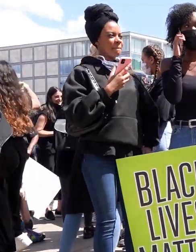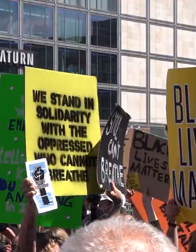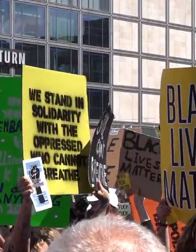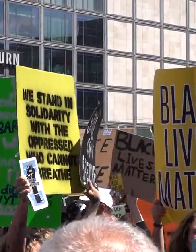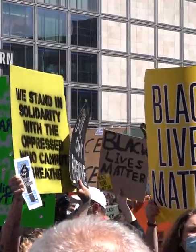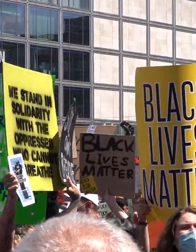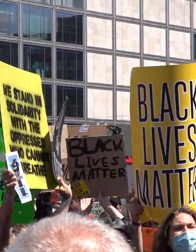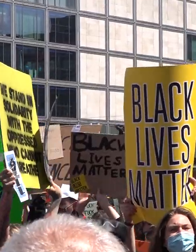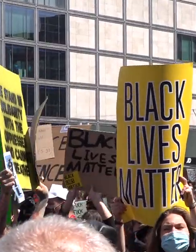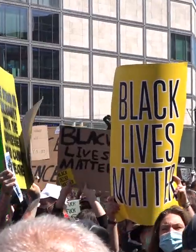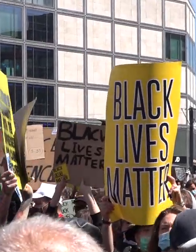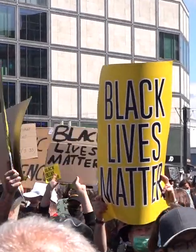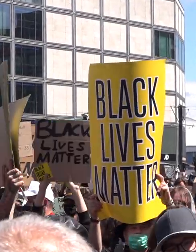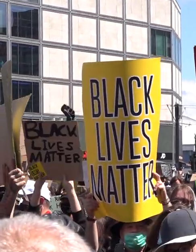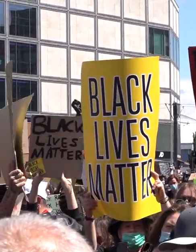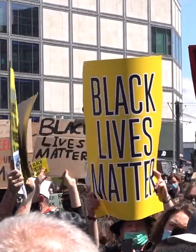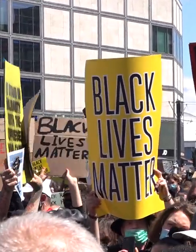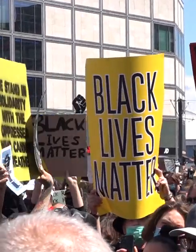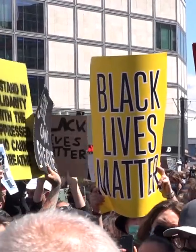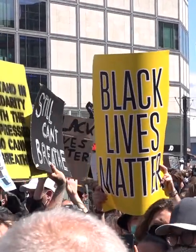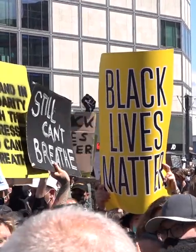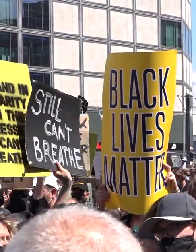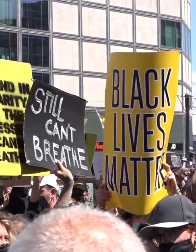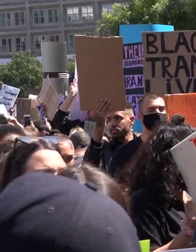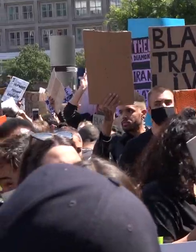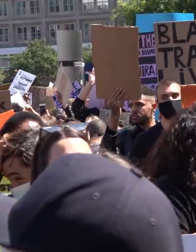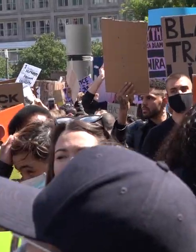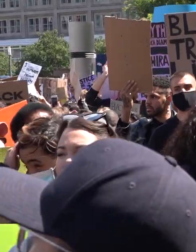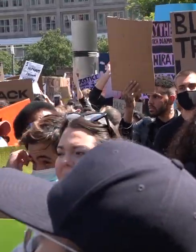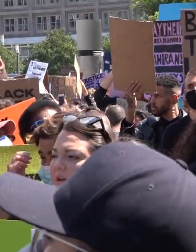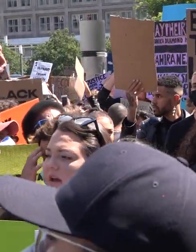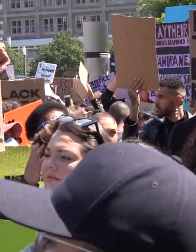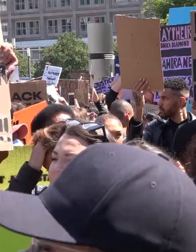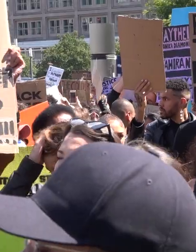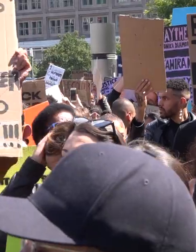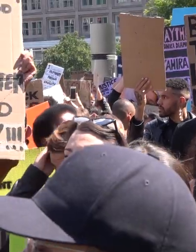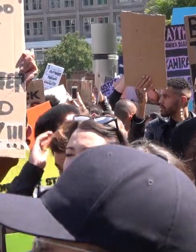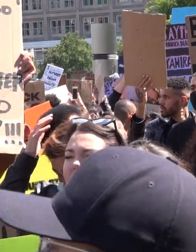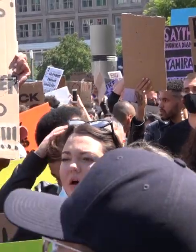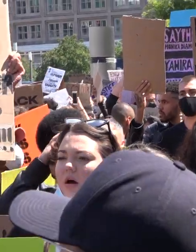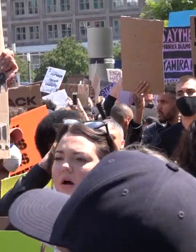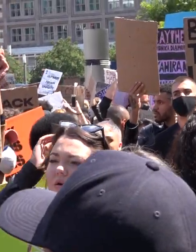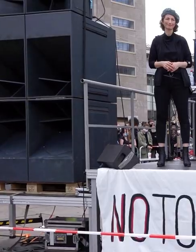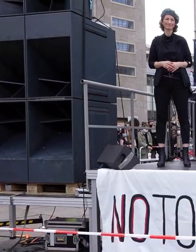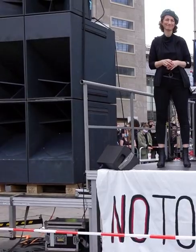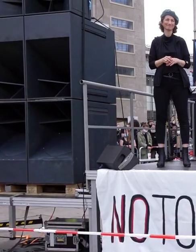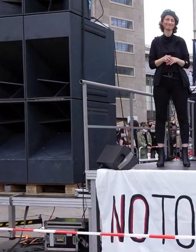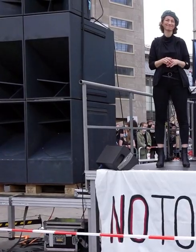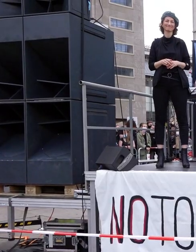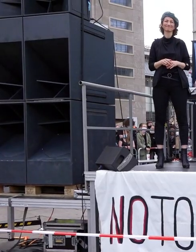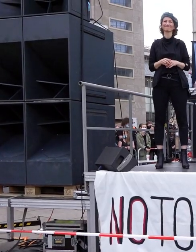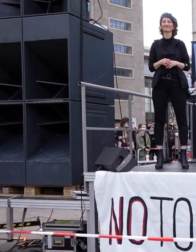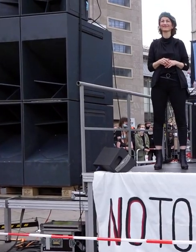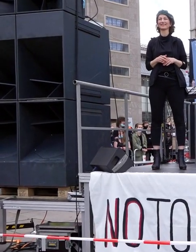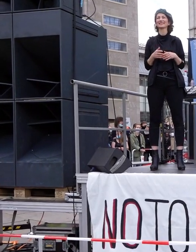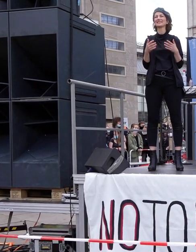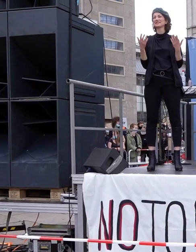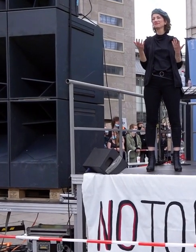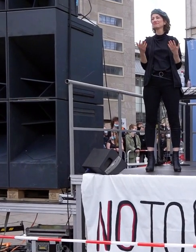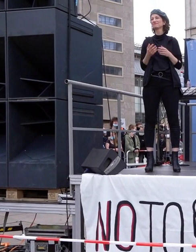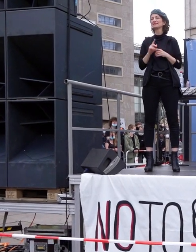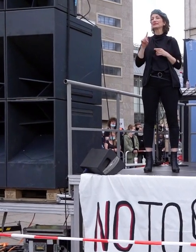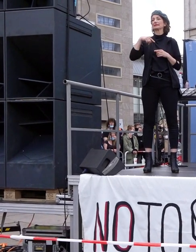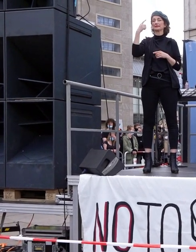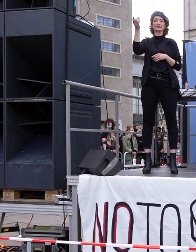whitey. Tonight I might fall in love. Keep dancing and call it love. Ich würde euch gerne die nächste